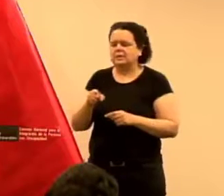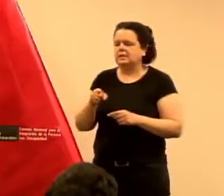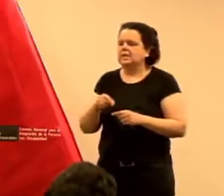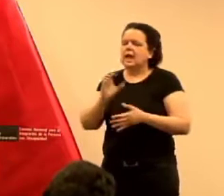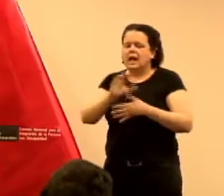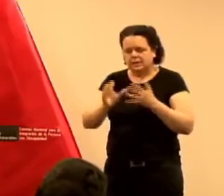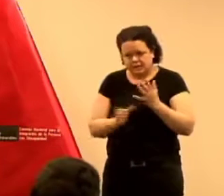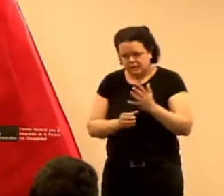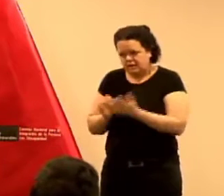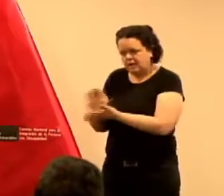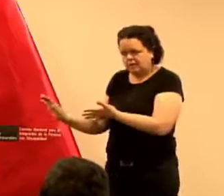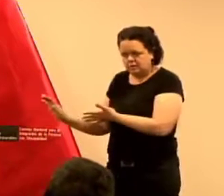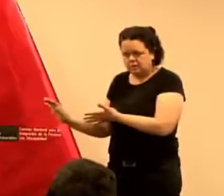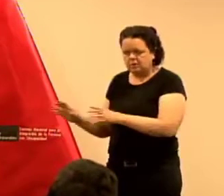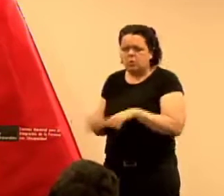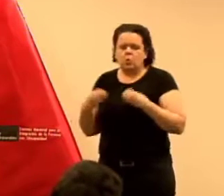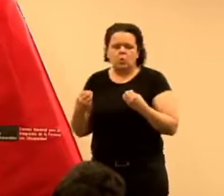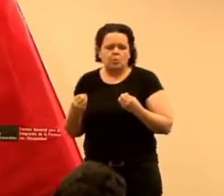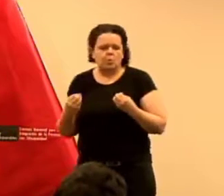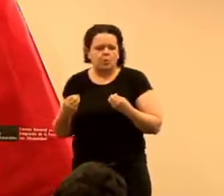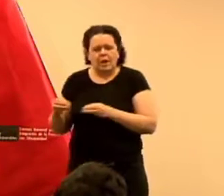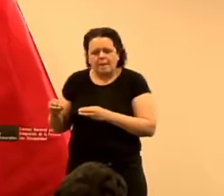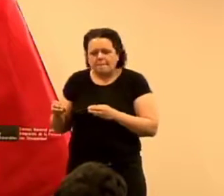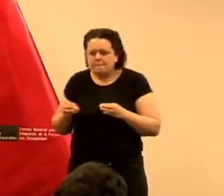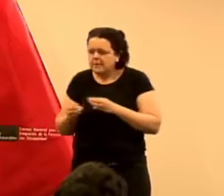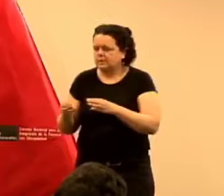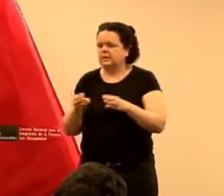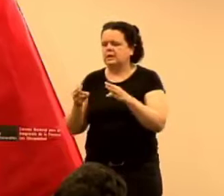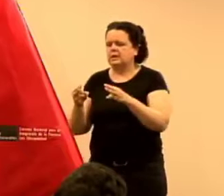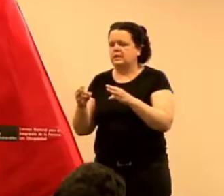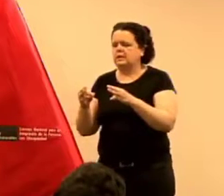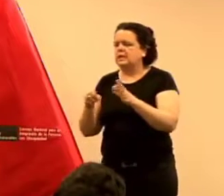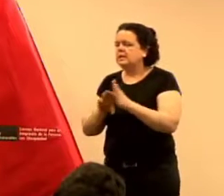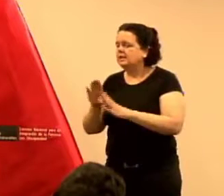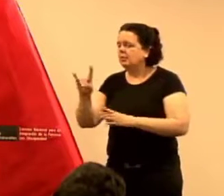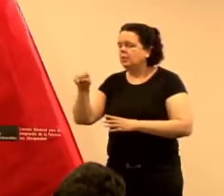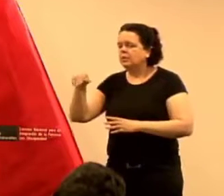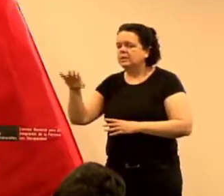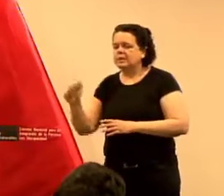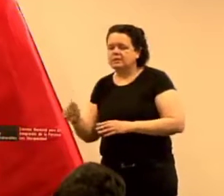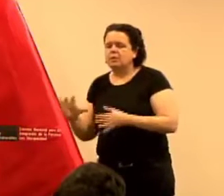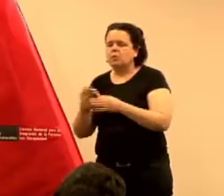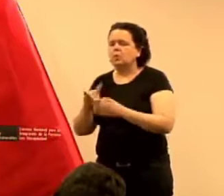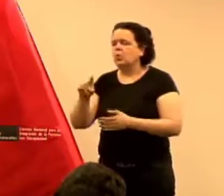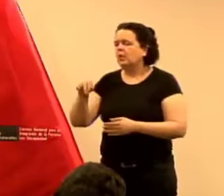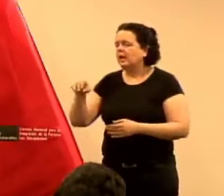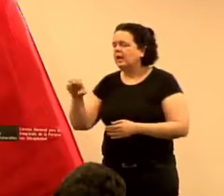exclusión, como la metodología desarrollada por UNICEF y por el UNESCO